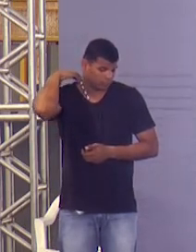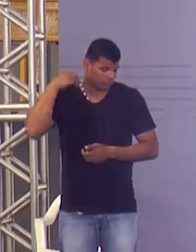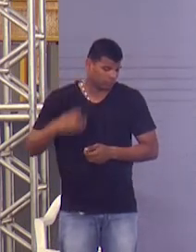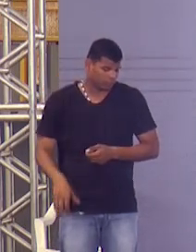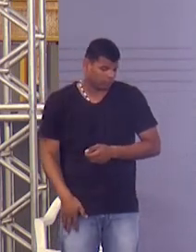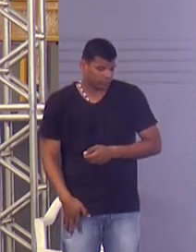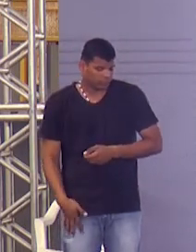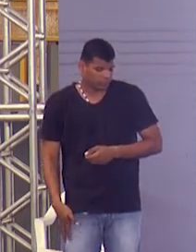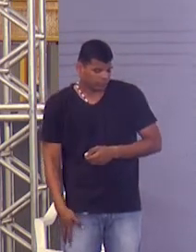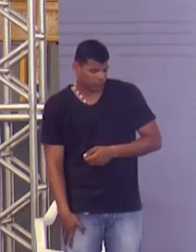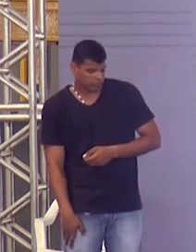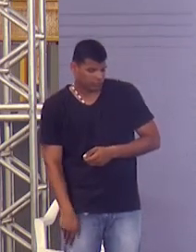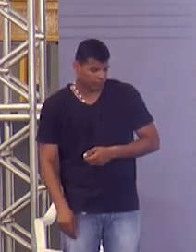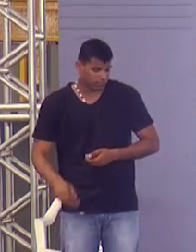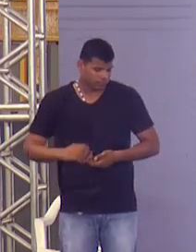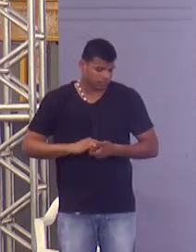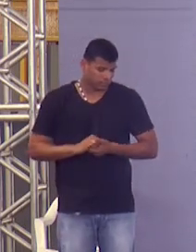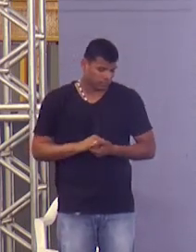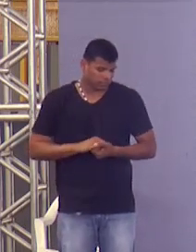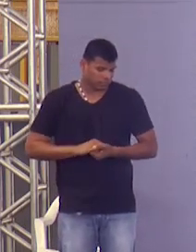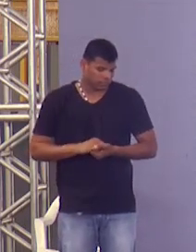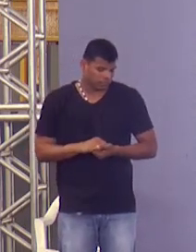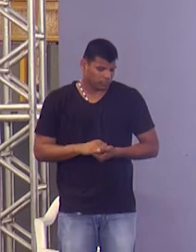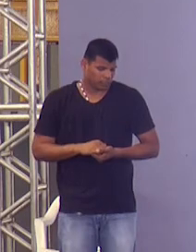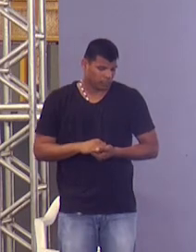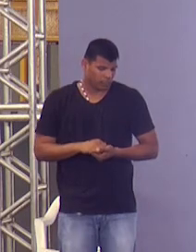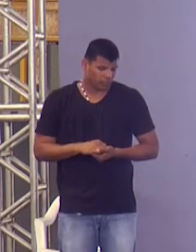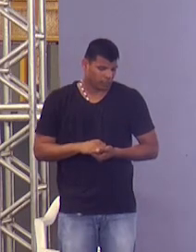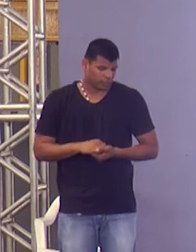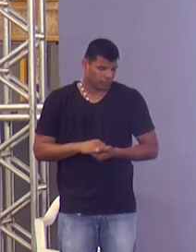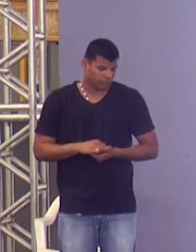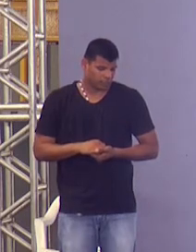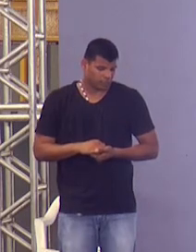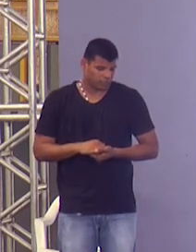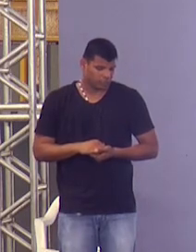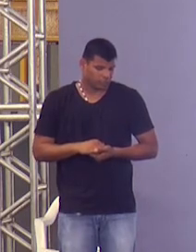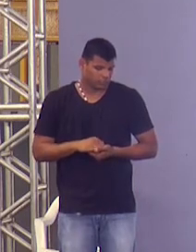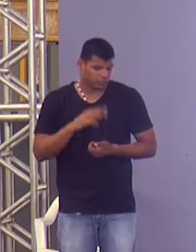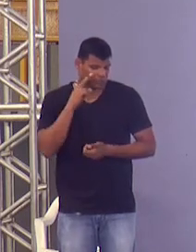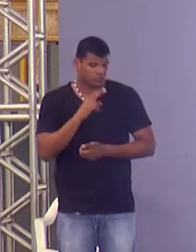Exercícios complementares, questão de número 5, pessoal.